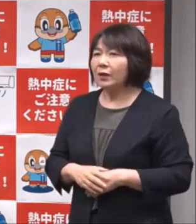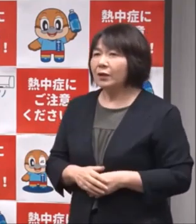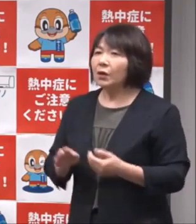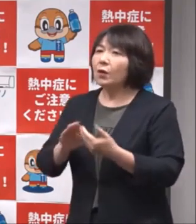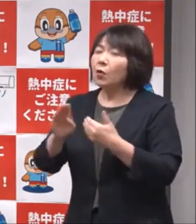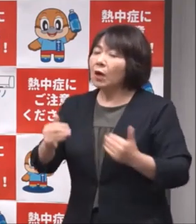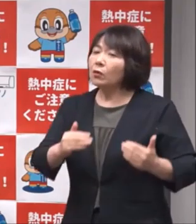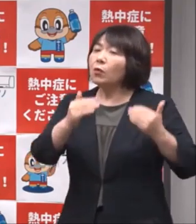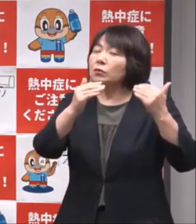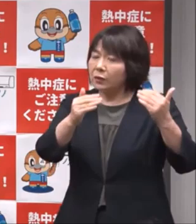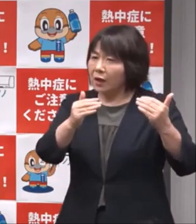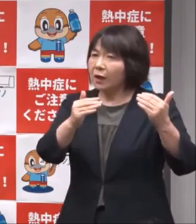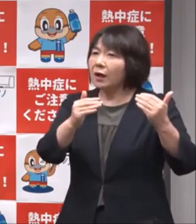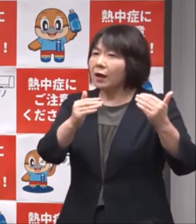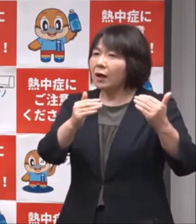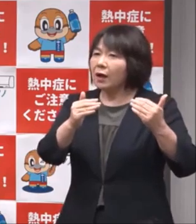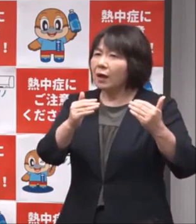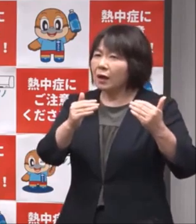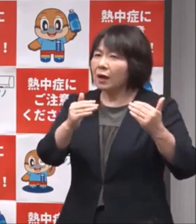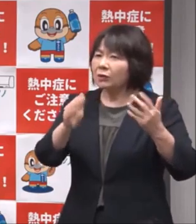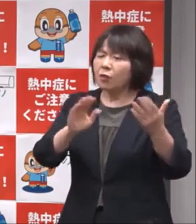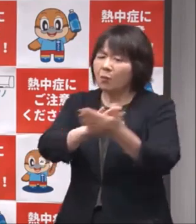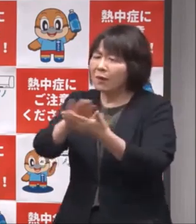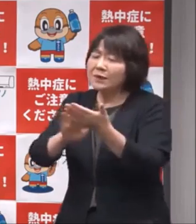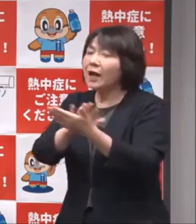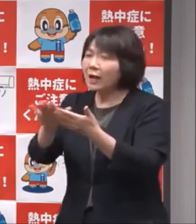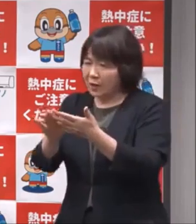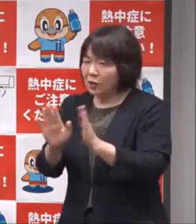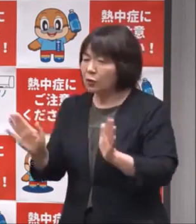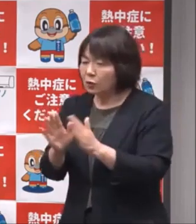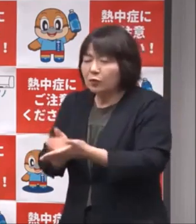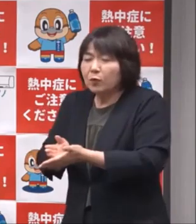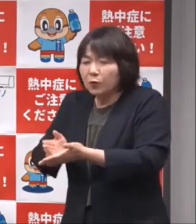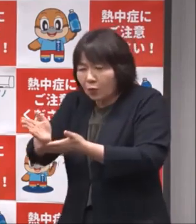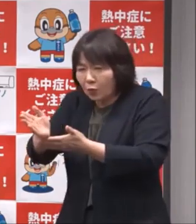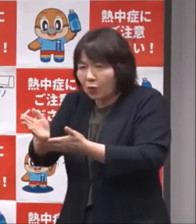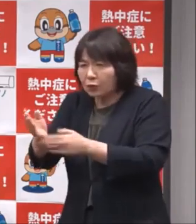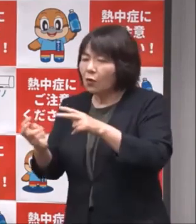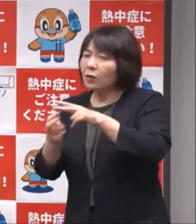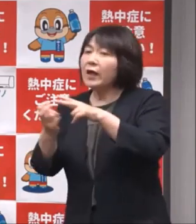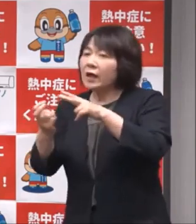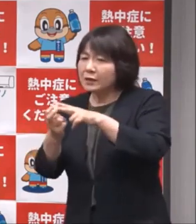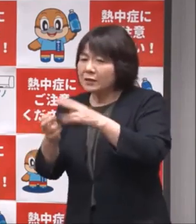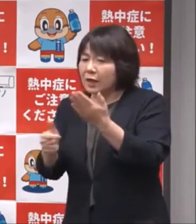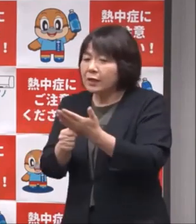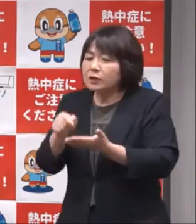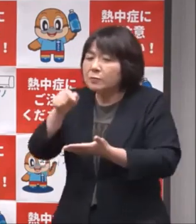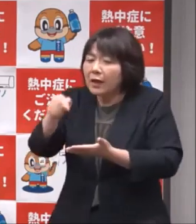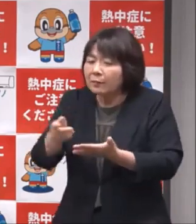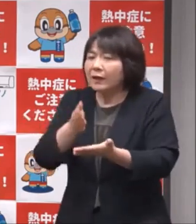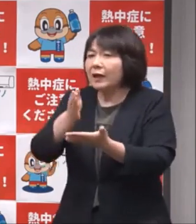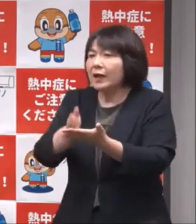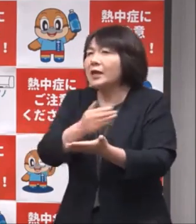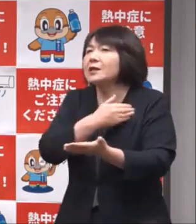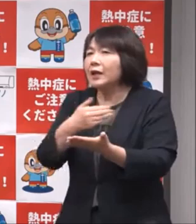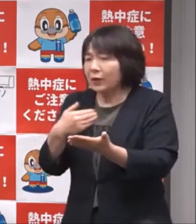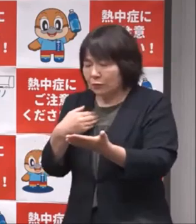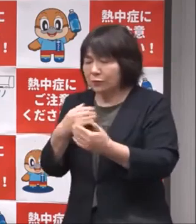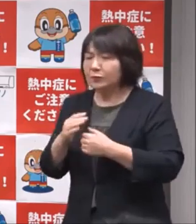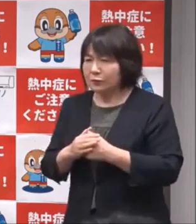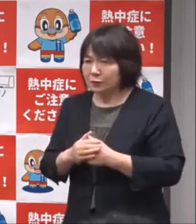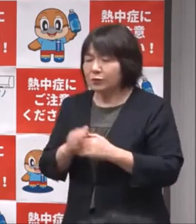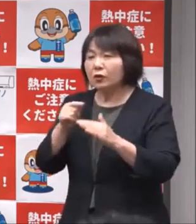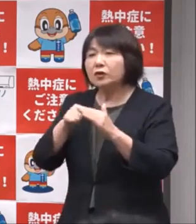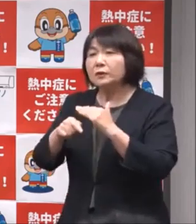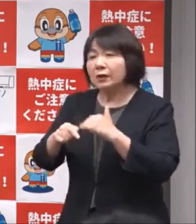他の大人たちとその混在しないと、そのための専用の列車ということで、その駅前まで行けると、夢島駅まで行けるという意